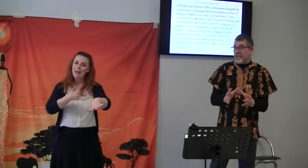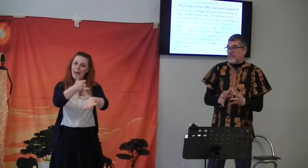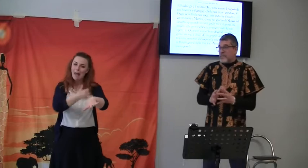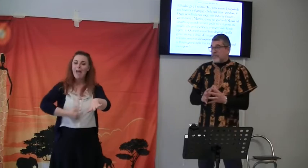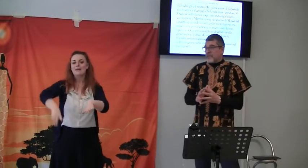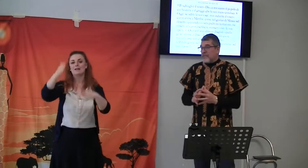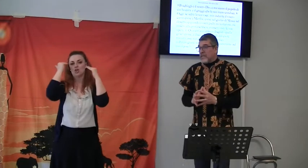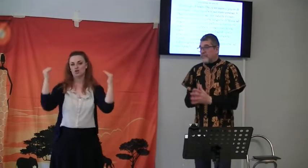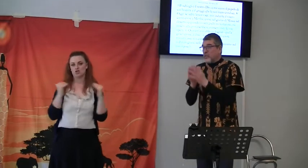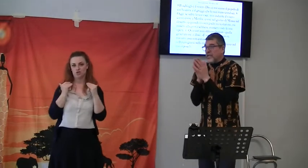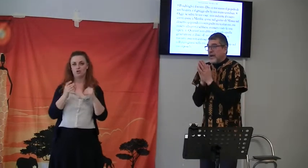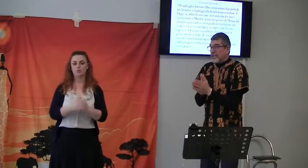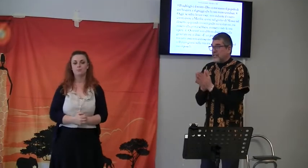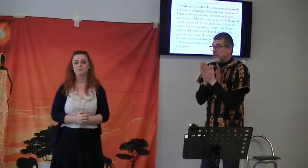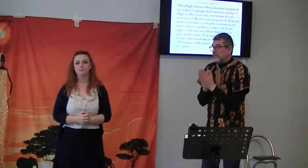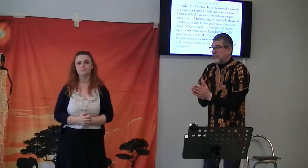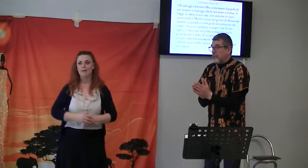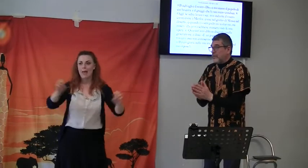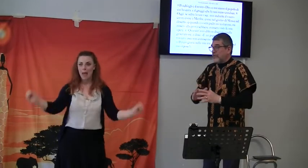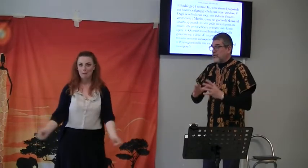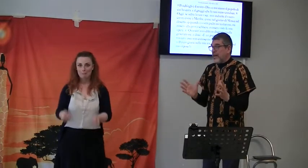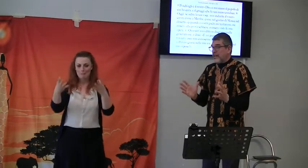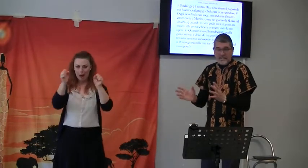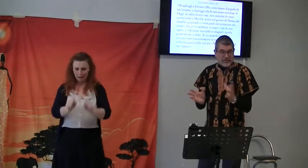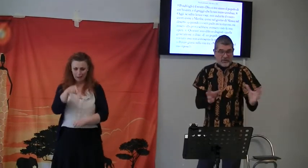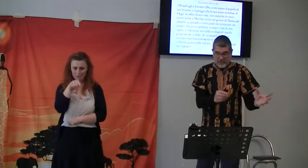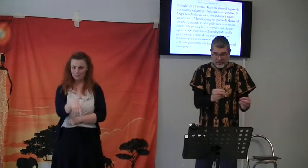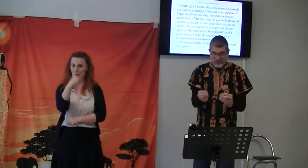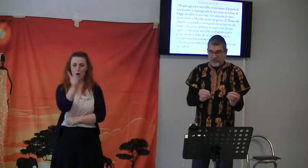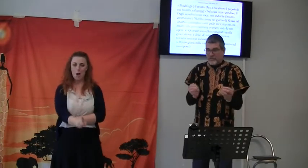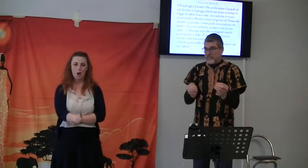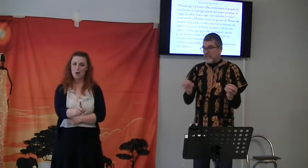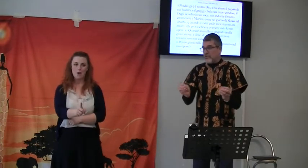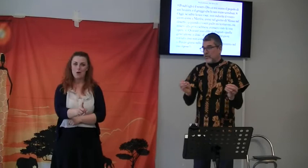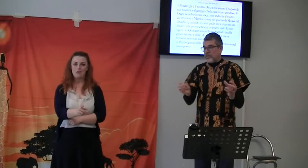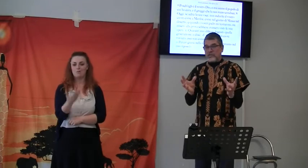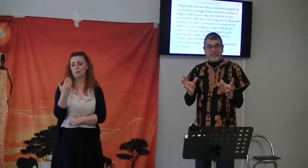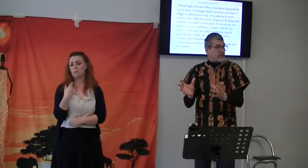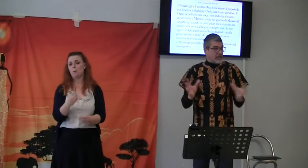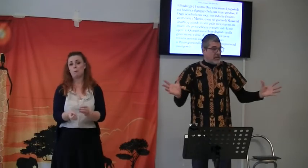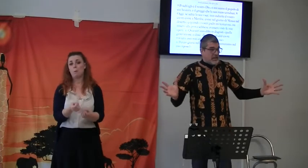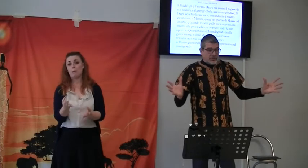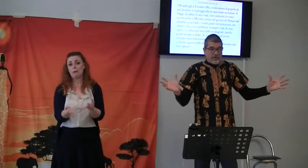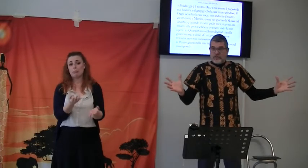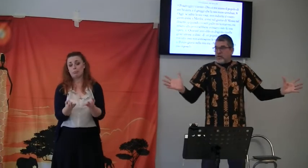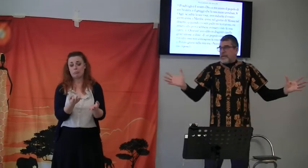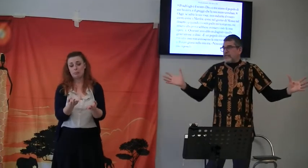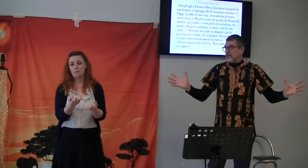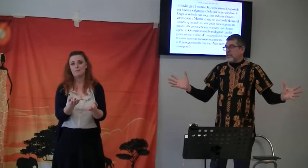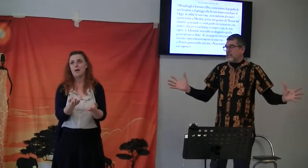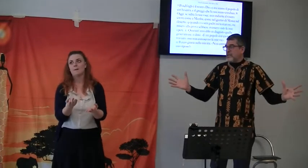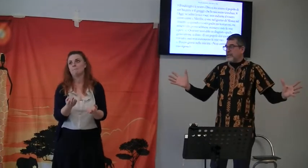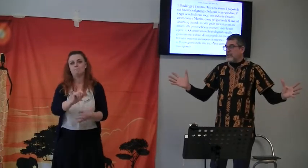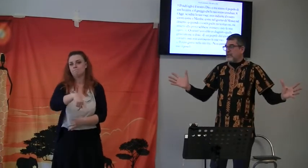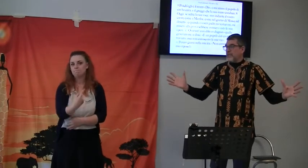Cose che neppure i maghi di quel tempo potevano fare. All'inizio riuscivano a fare anche loro qualcosa, ma poi dicevano: no, basta,